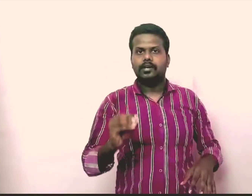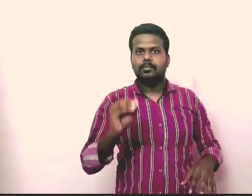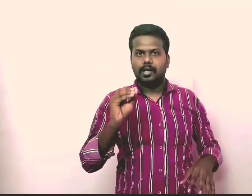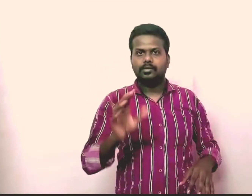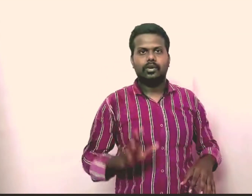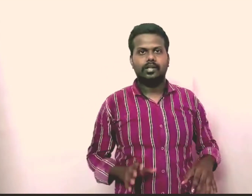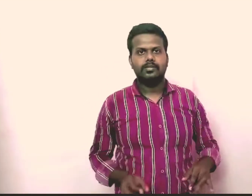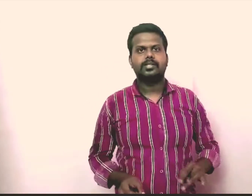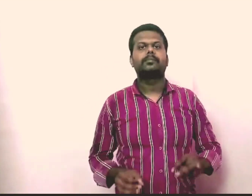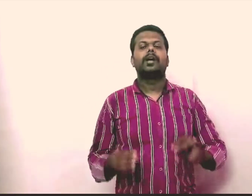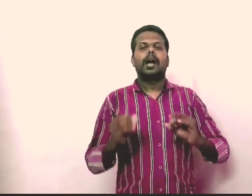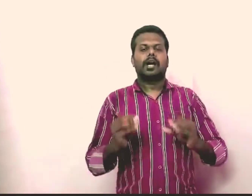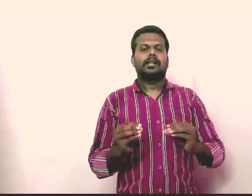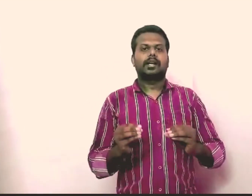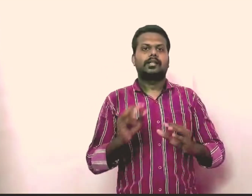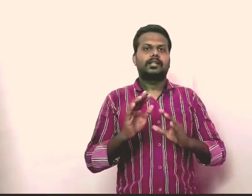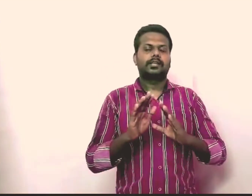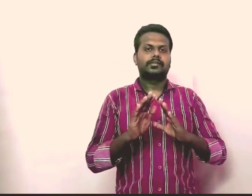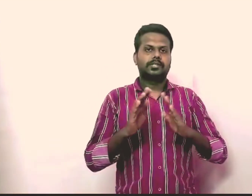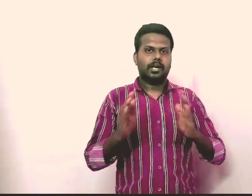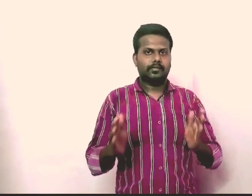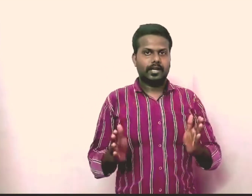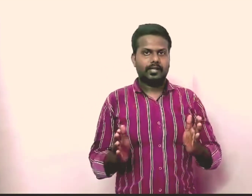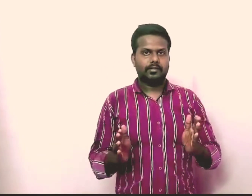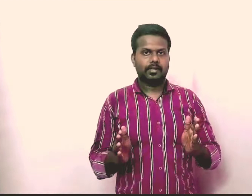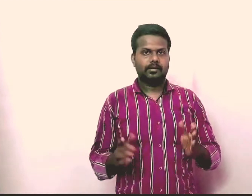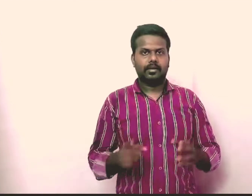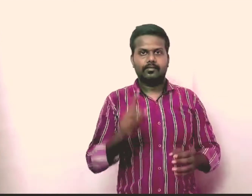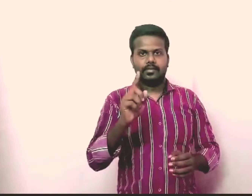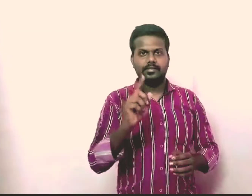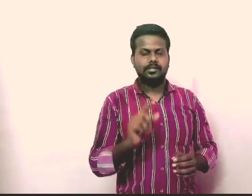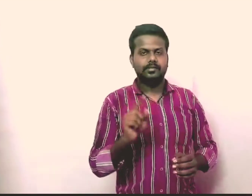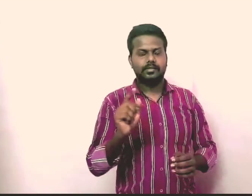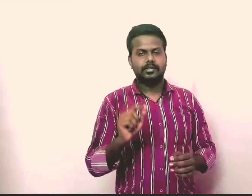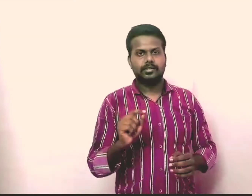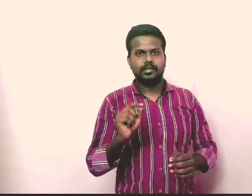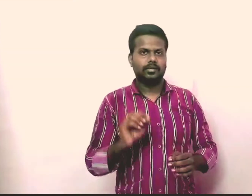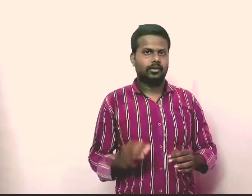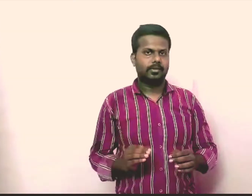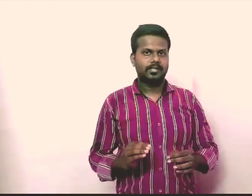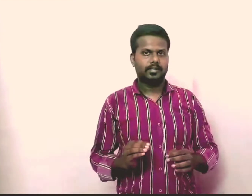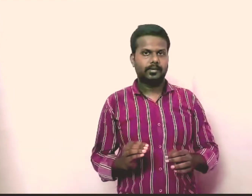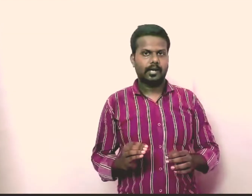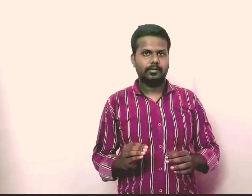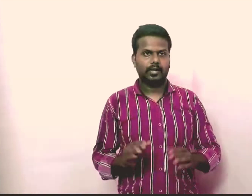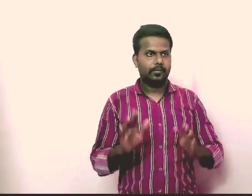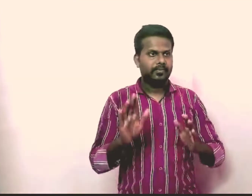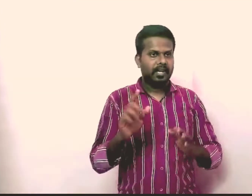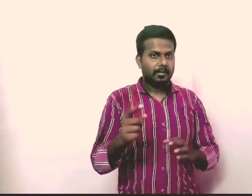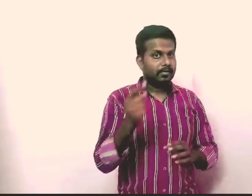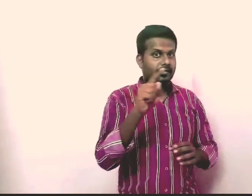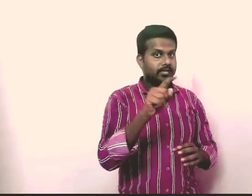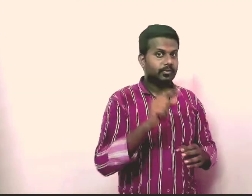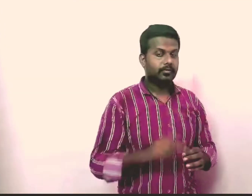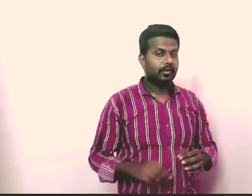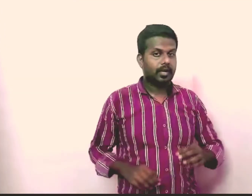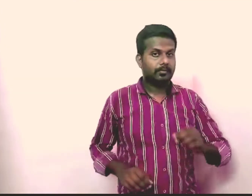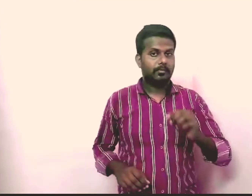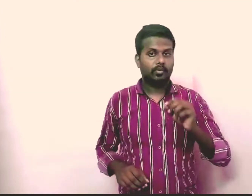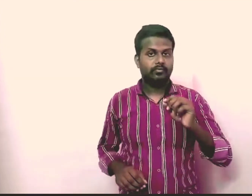நேரில் பார்த்து உணர்ந்த விஷயம். அதனால இது தயவு செஞ்சு யாரும் விளையாடுறது வேணா. ஃபர்ஸ்ட் வந்து இதோட பேசிக் எப்படி ஆரம்பிக்கணும்னா, நமக்கு பேஸ்புக்ல எப்பயுமே ஒரு